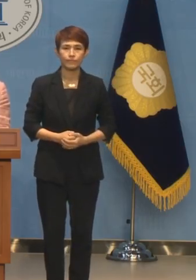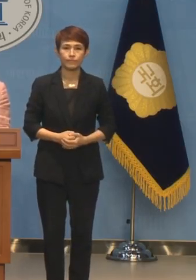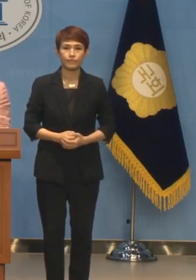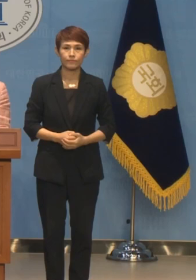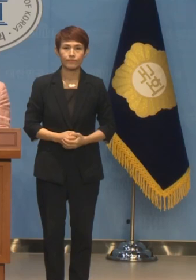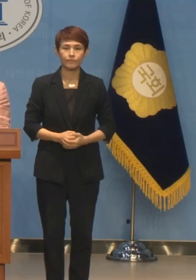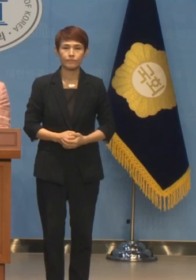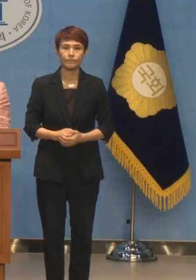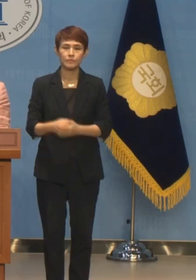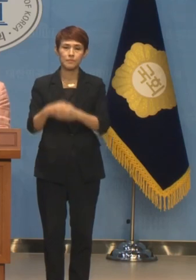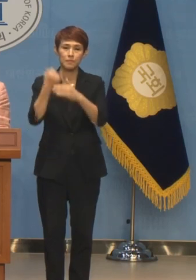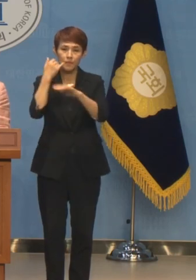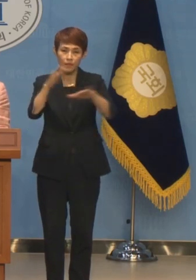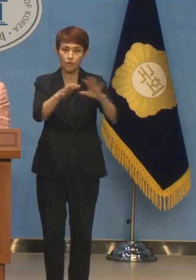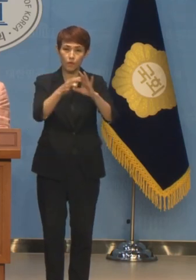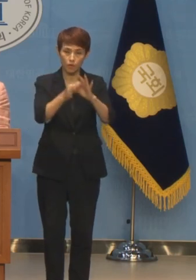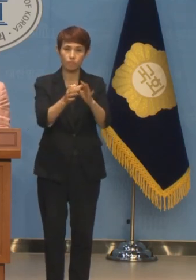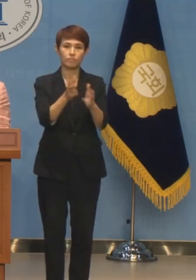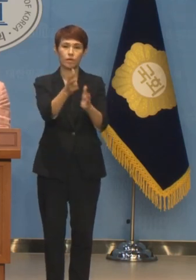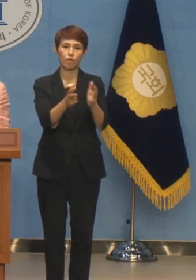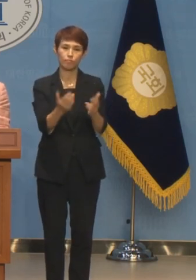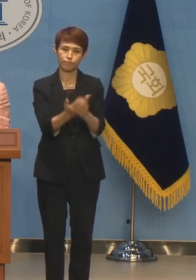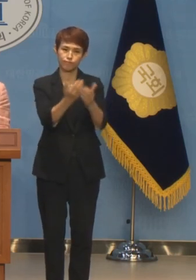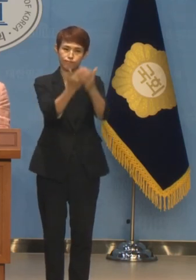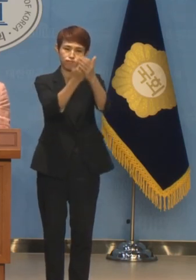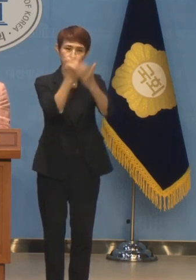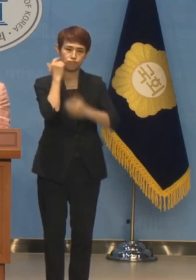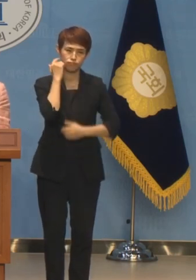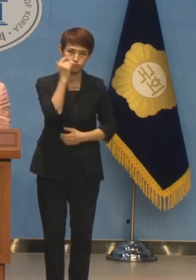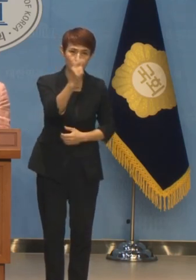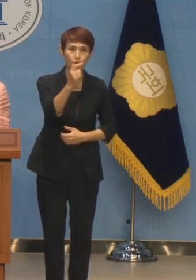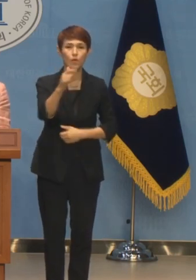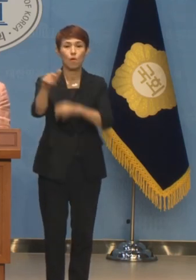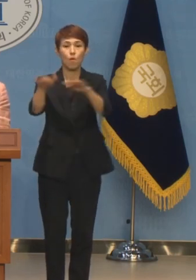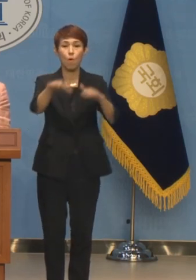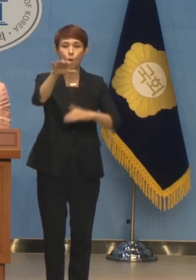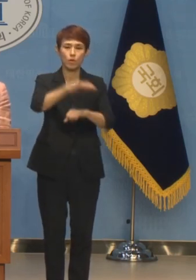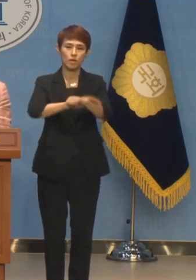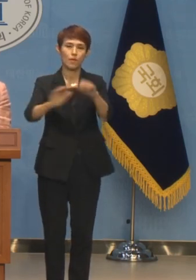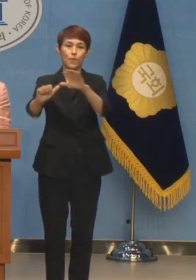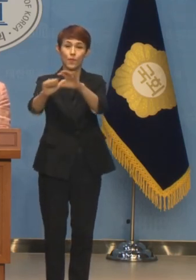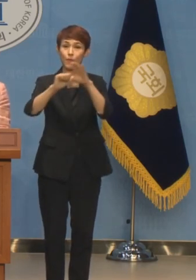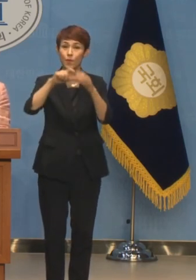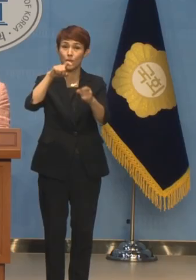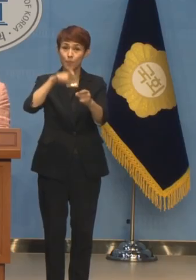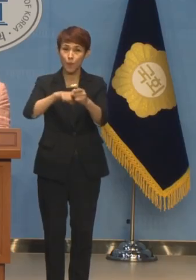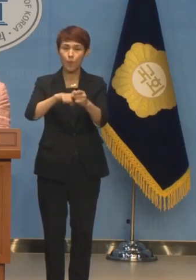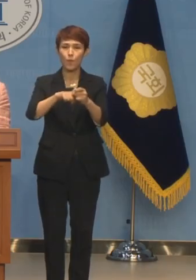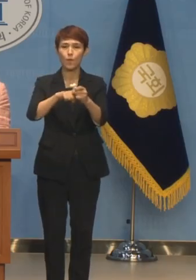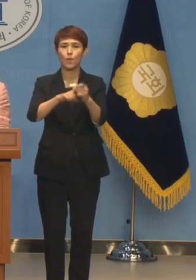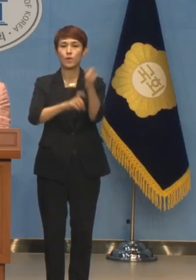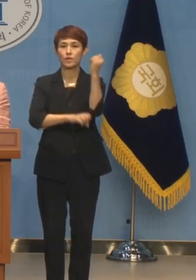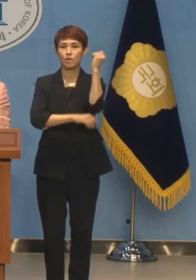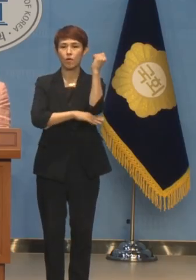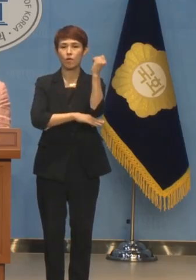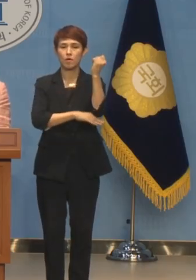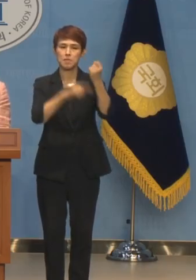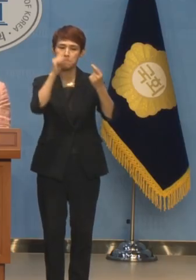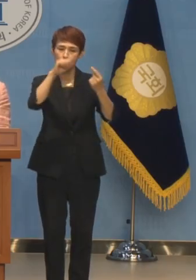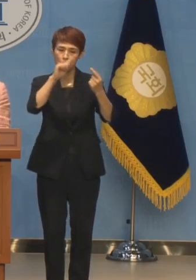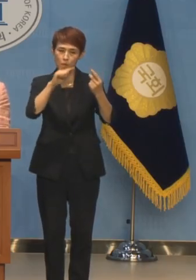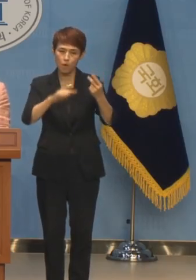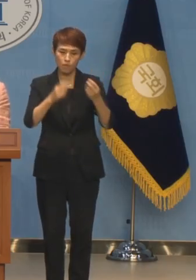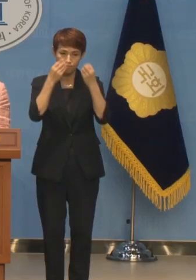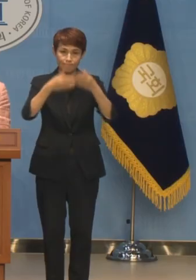수산업 분야의 지속 가능한 발전과 해양 공간의 체계적 활용을 위한 근거 조항을 신설하여